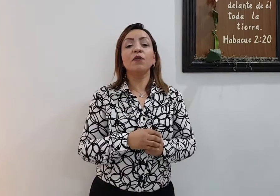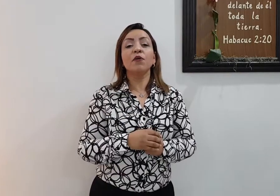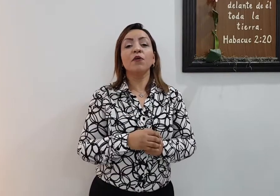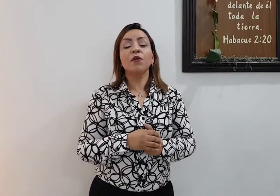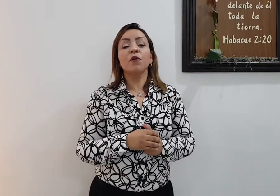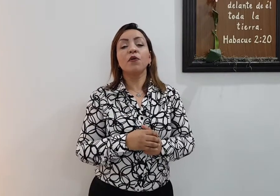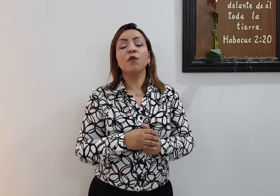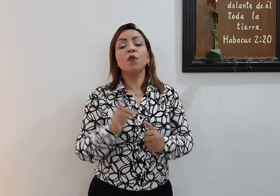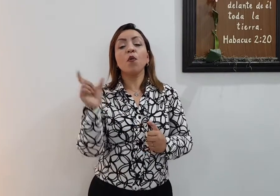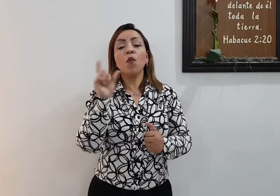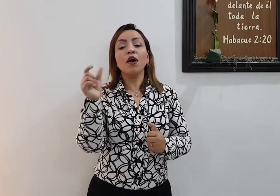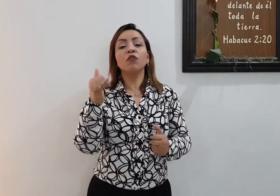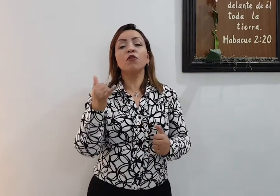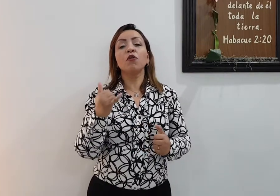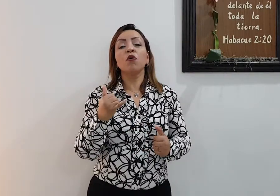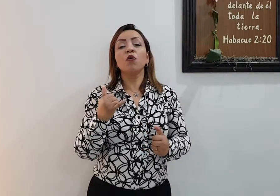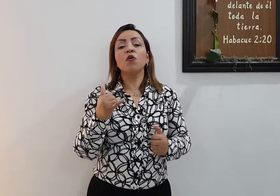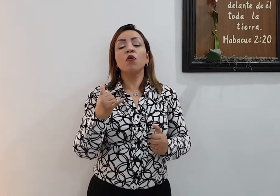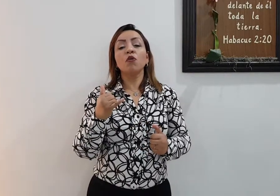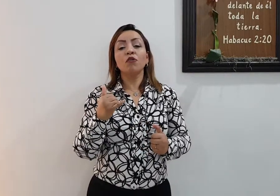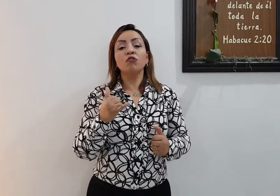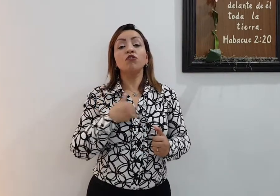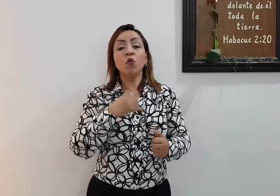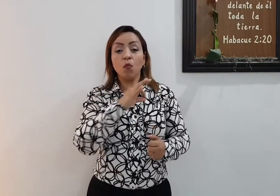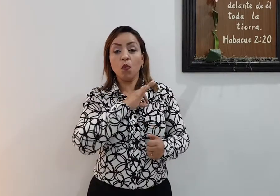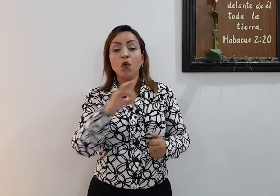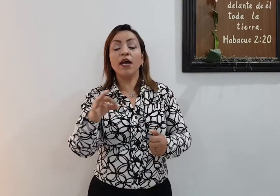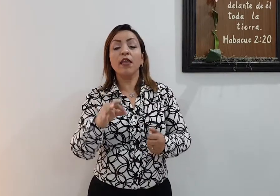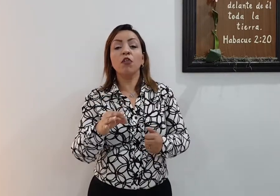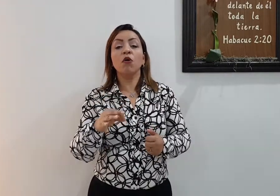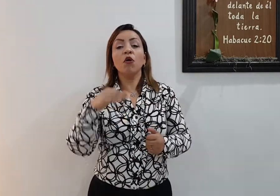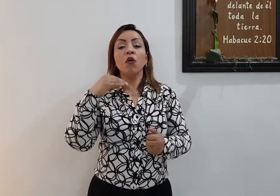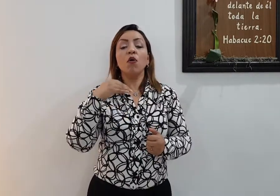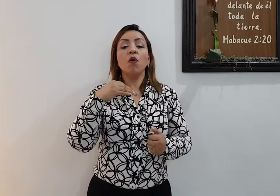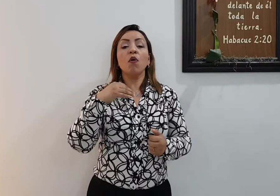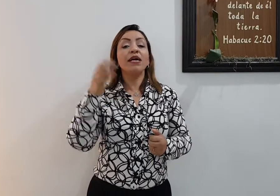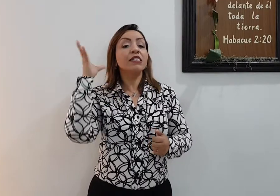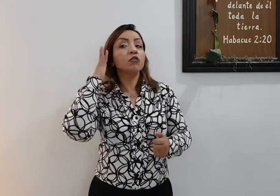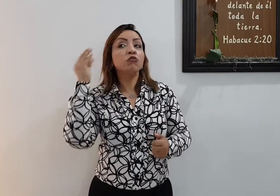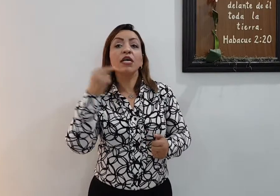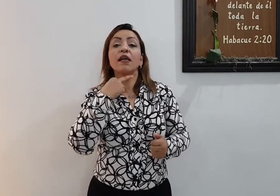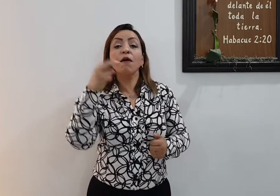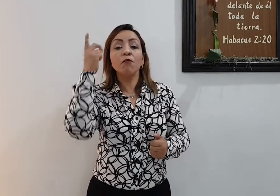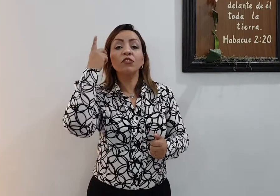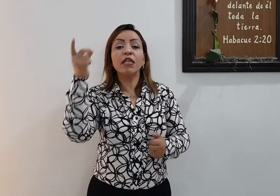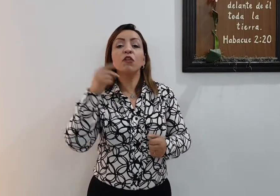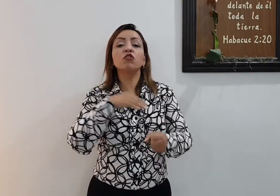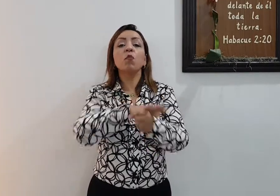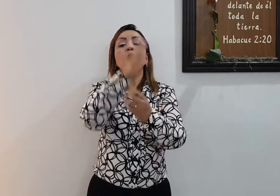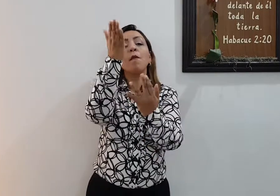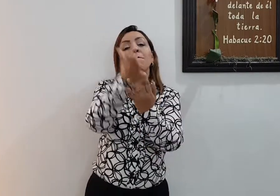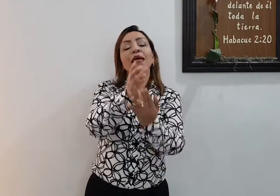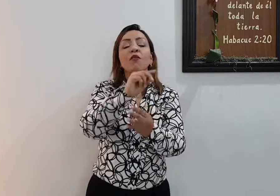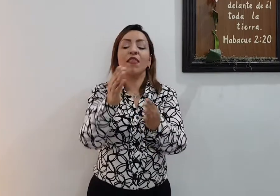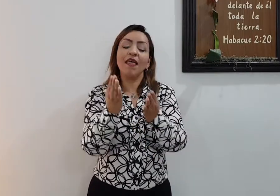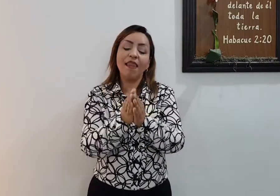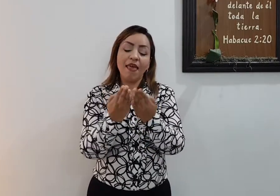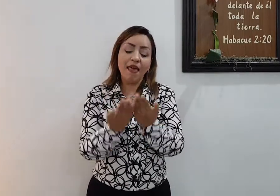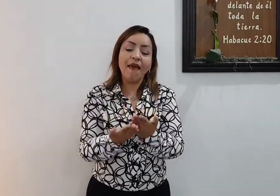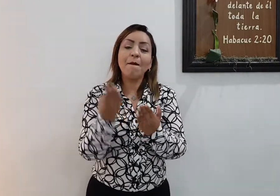en oración, dejo que Él me escuche. Y luego Dios me responde por medio de la palabra y yo le agradezco por medio de la oración. Y así, hermanos, es una